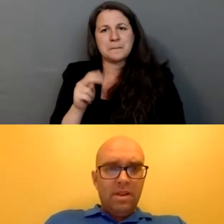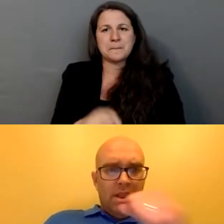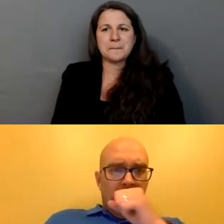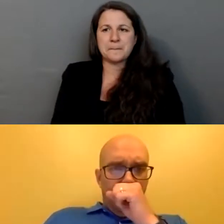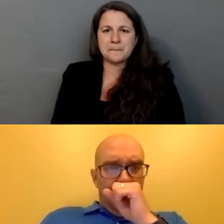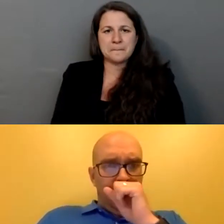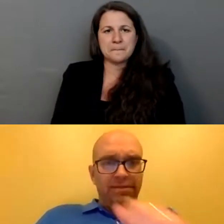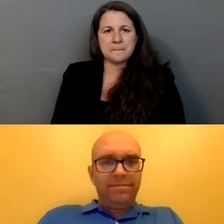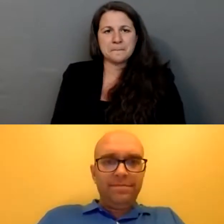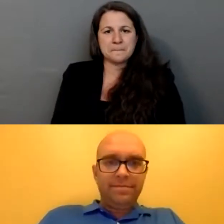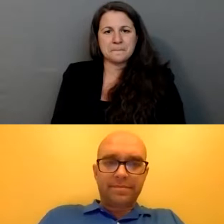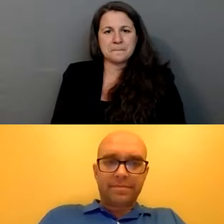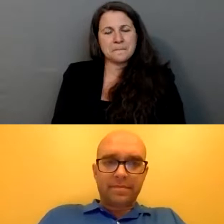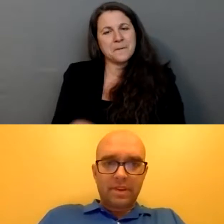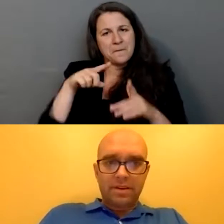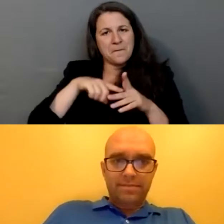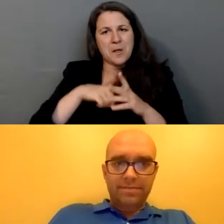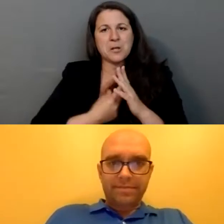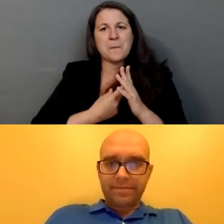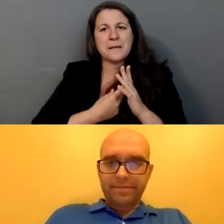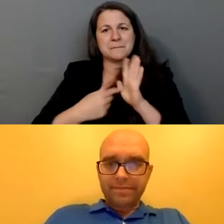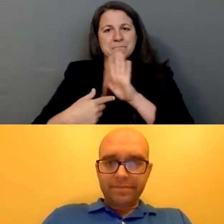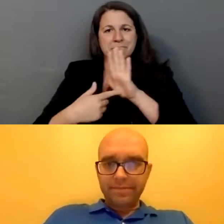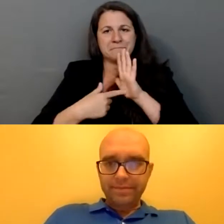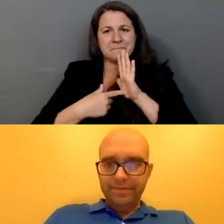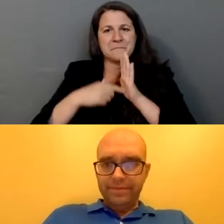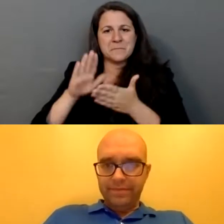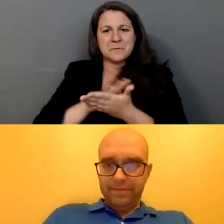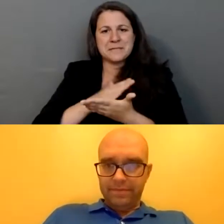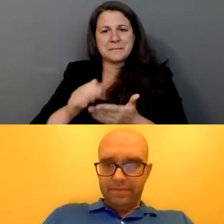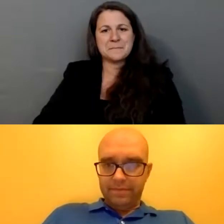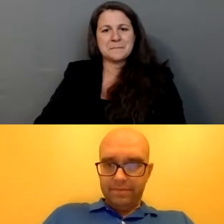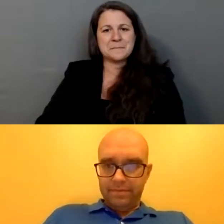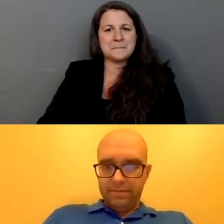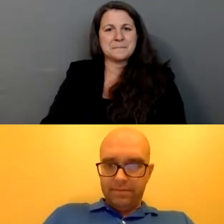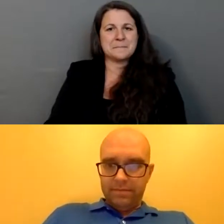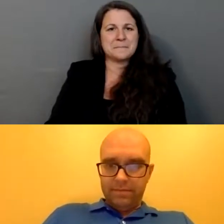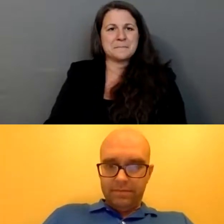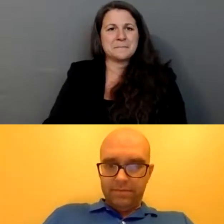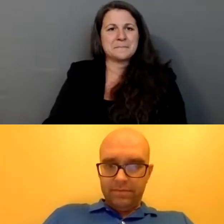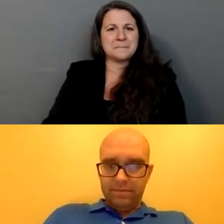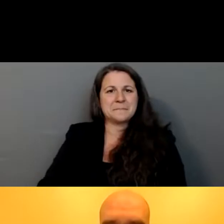je vais partir la machine pour la vidéo. Ça ne sera pas long. Je vais faire le partage.